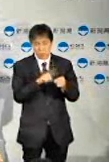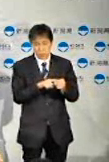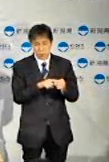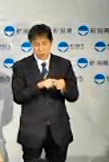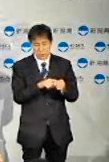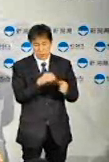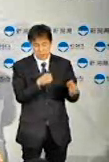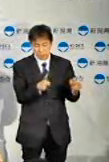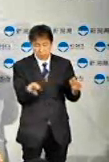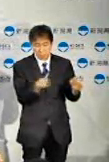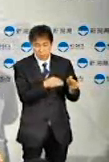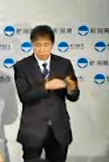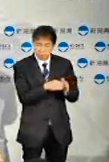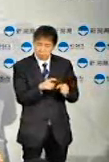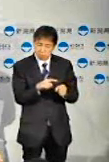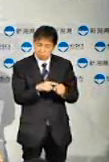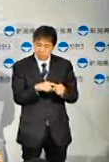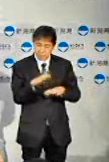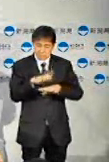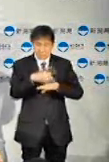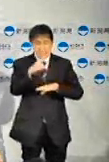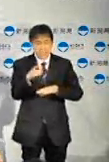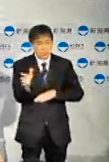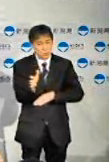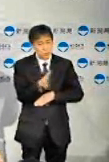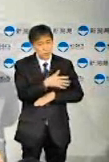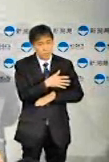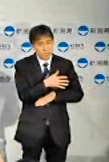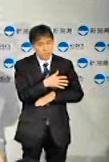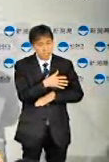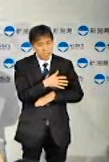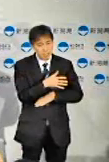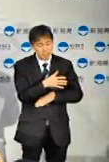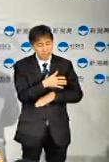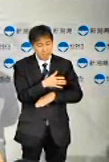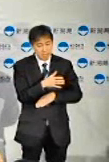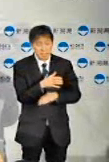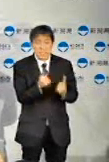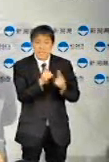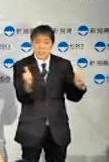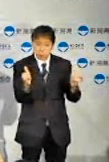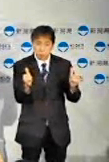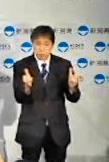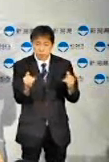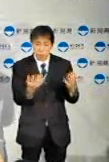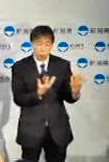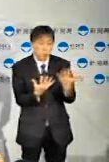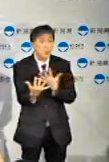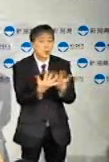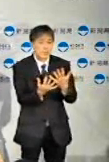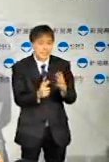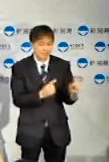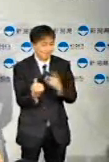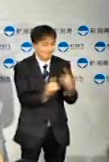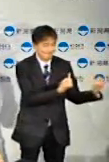半、もう年明けからかもしれませんけども、ずいぶん人の動きは活発化し、経済